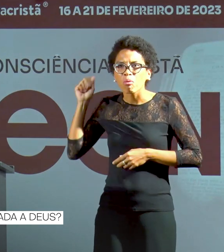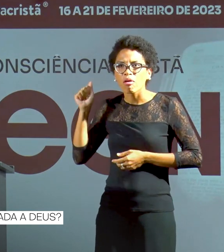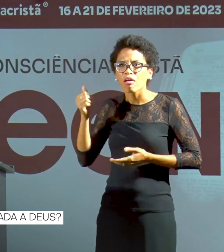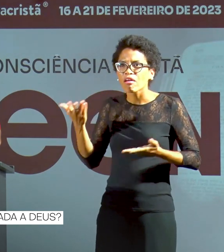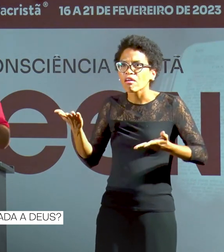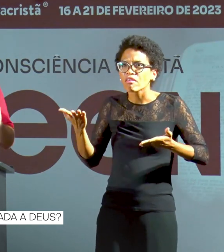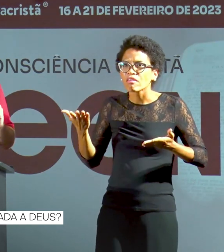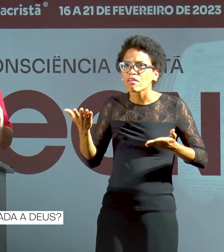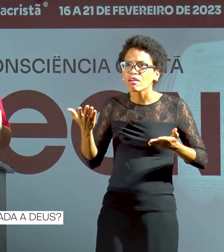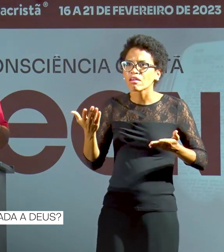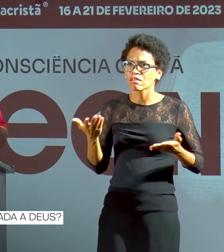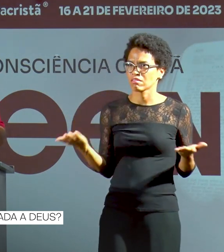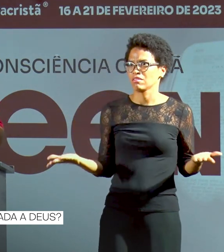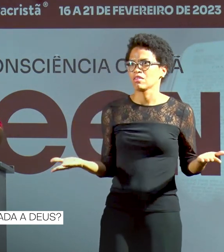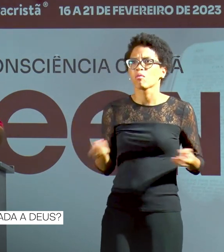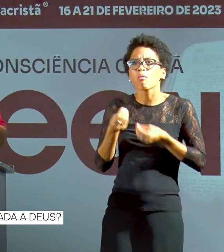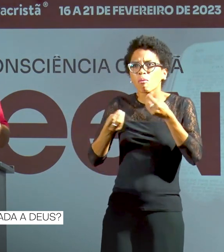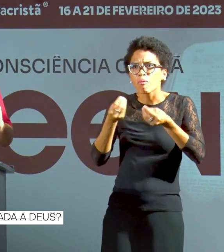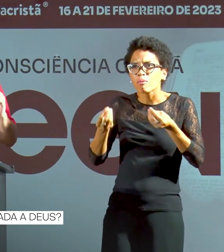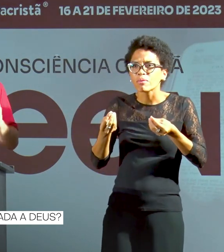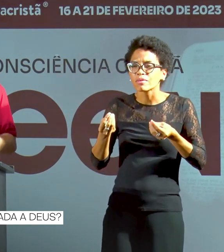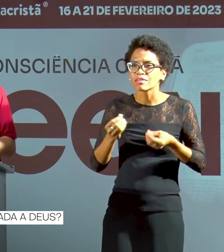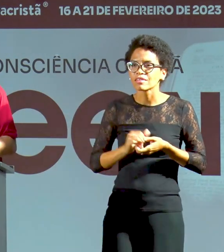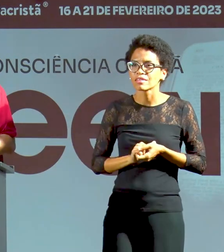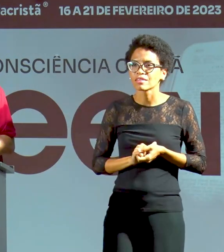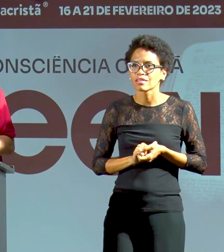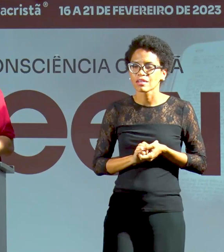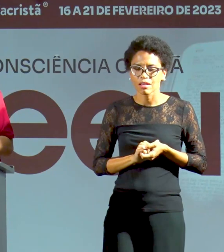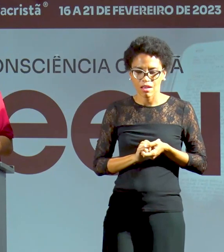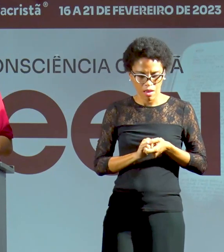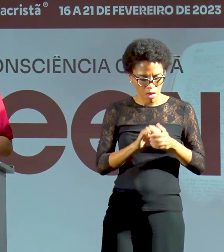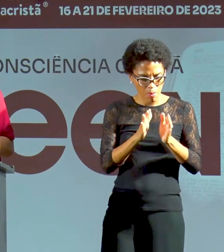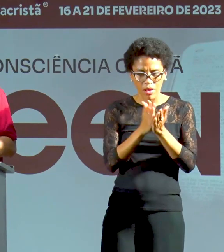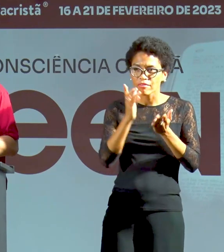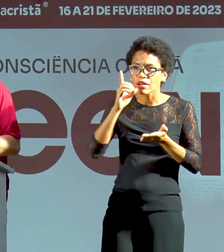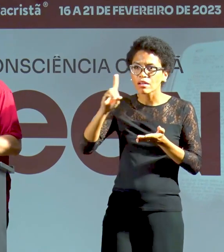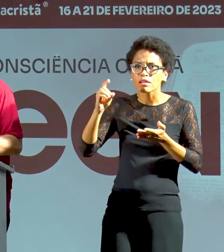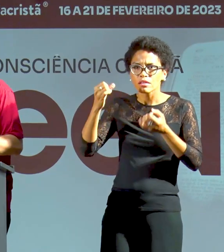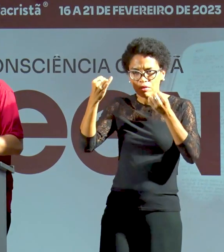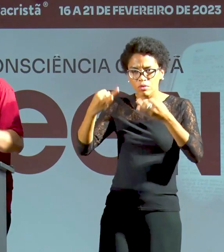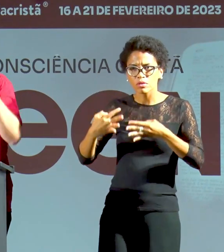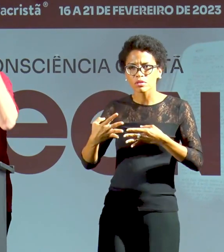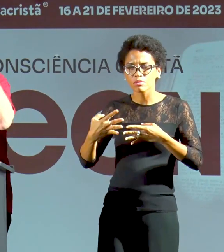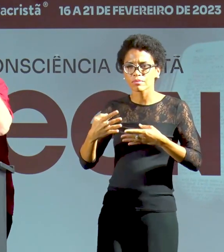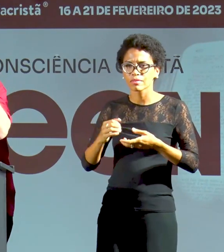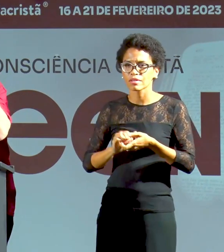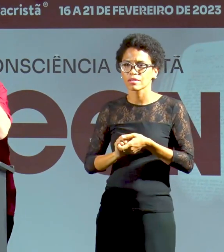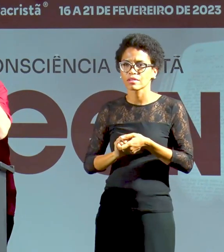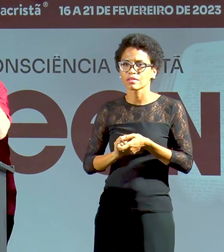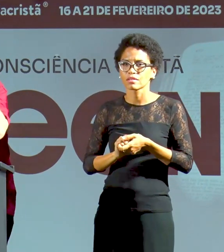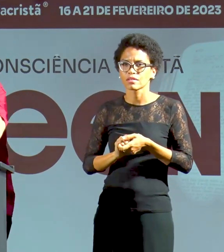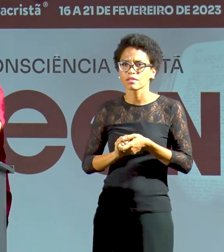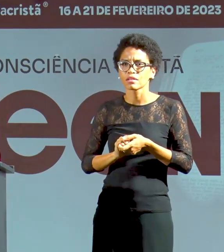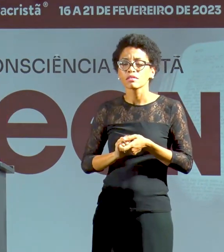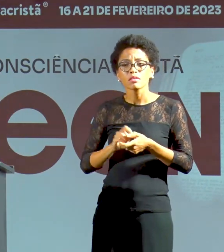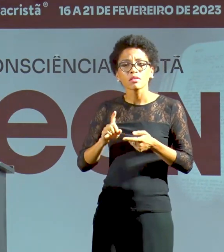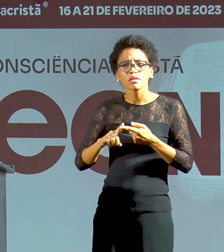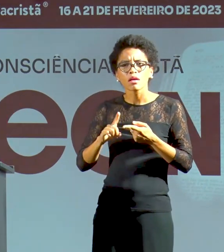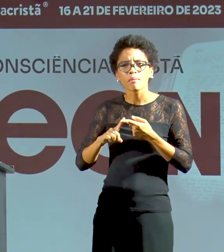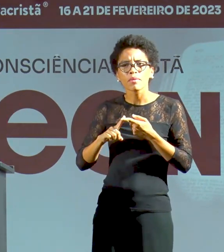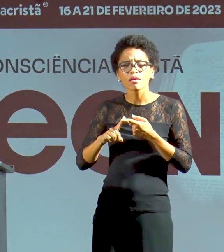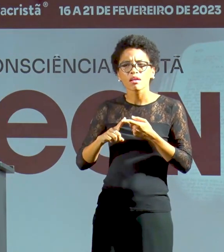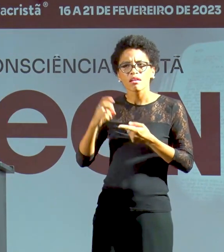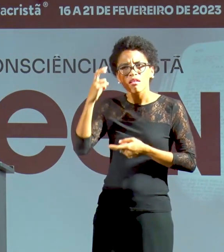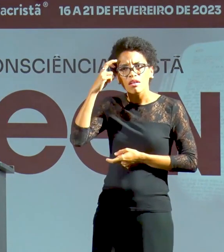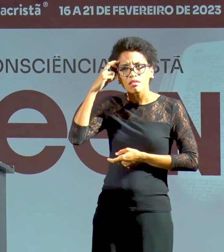Deixa eu te perguntar uma coisa isso é bíblico e é uma questão de inteligência Por que